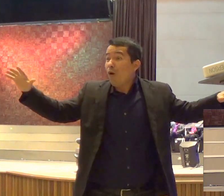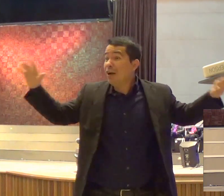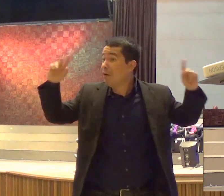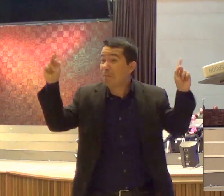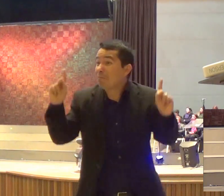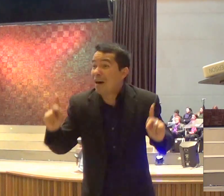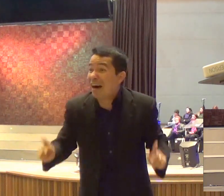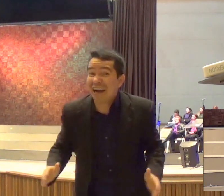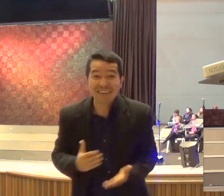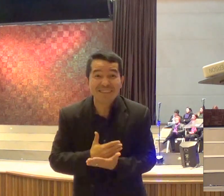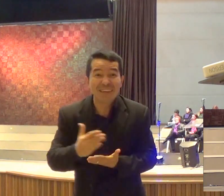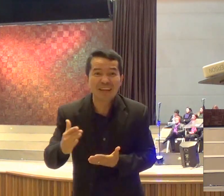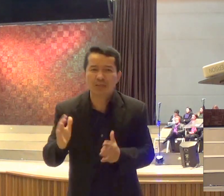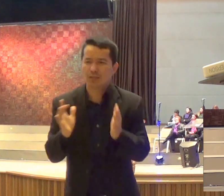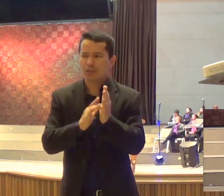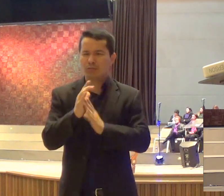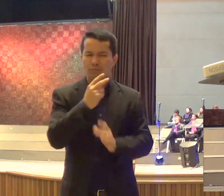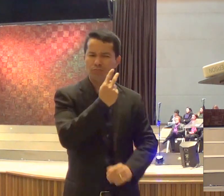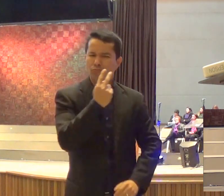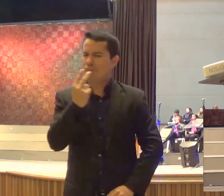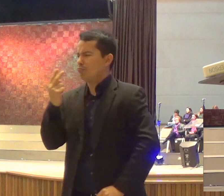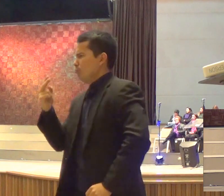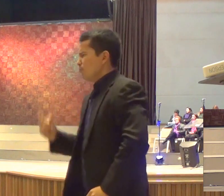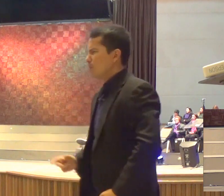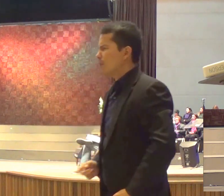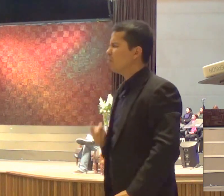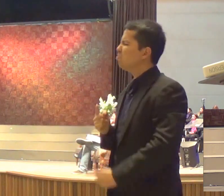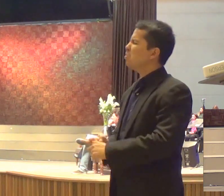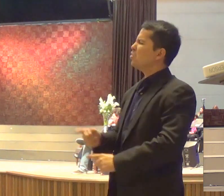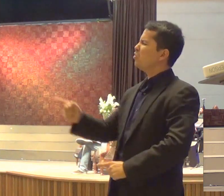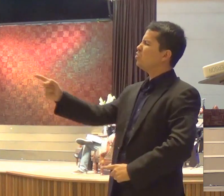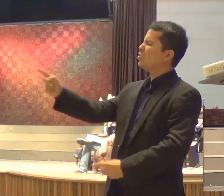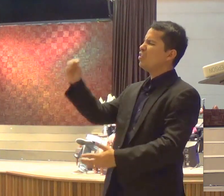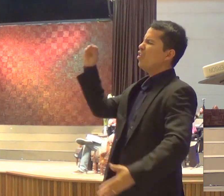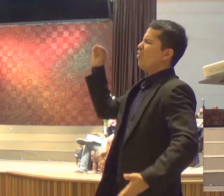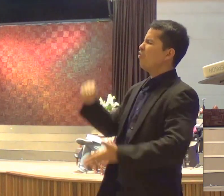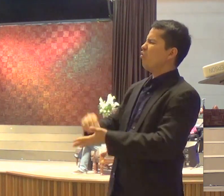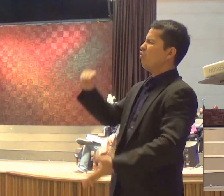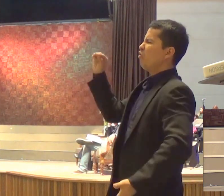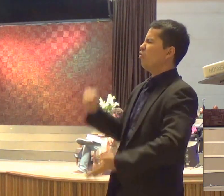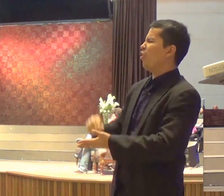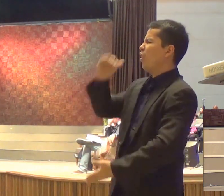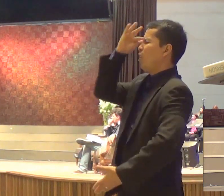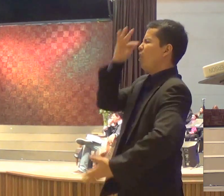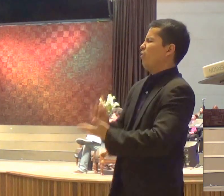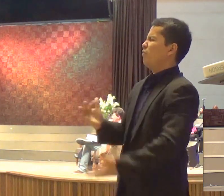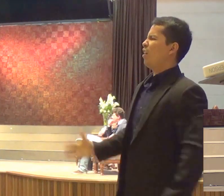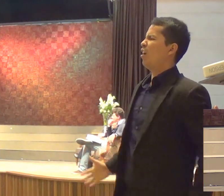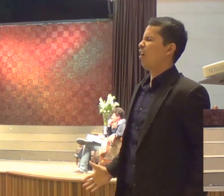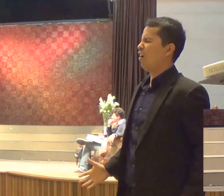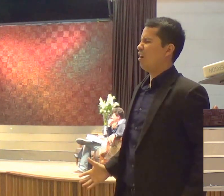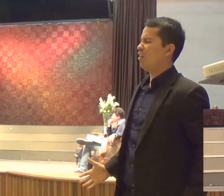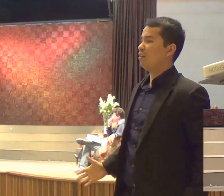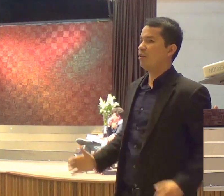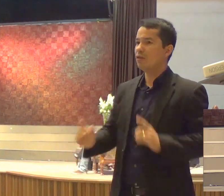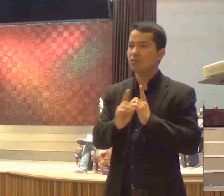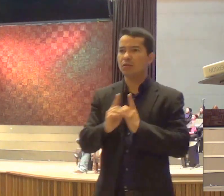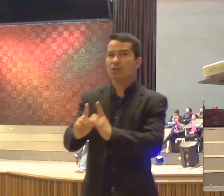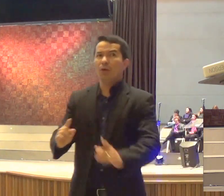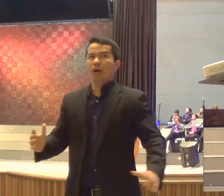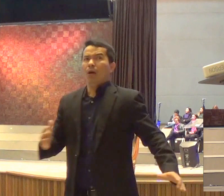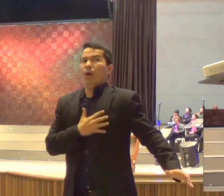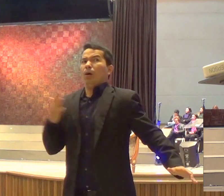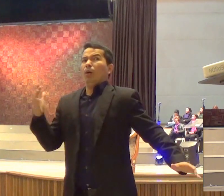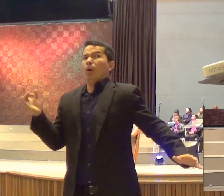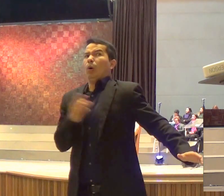é que não tem de fé e eles possuídos de grande temor diziam uns aos outros Quem é esse que até o vento e